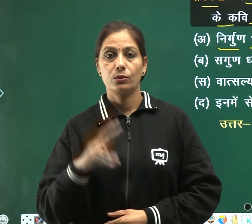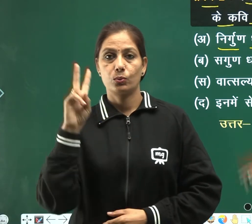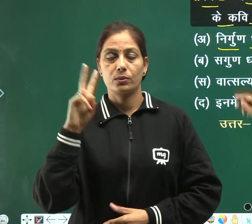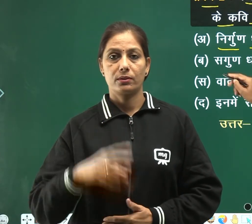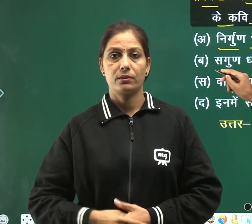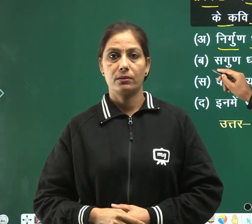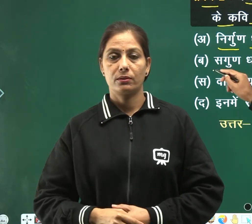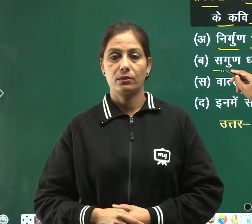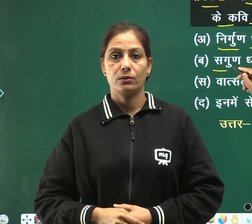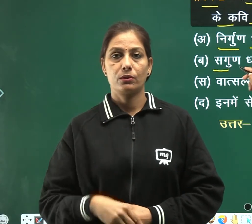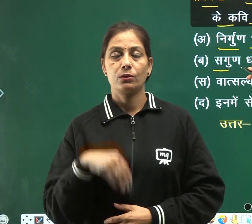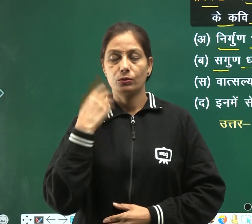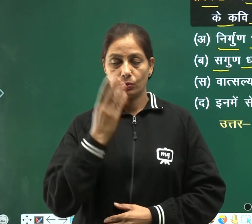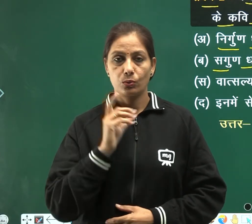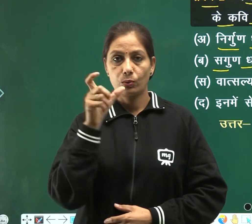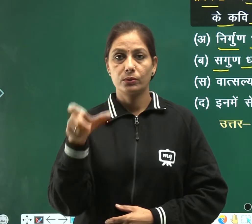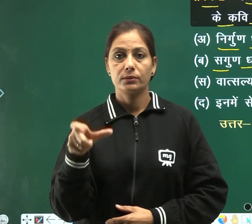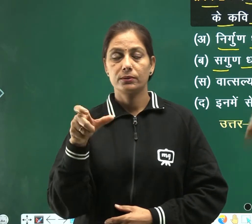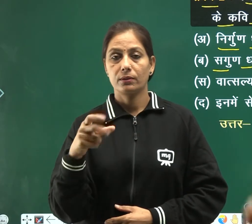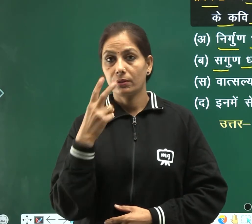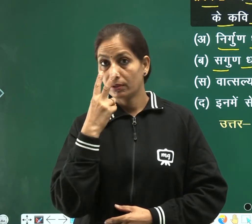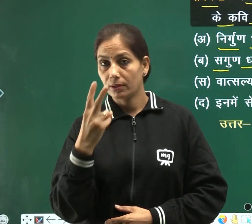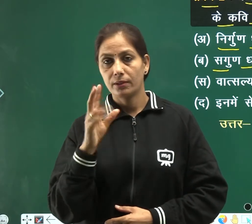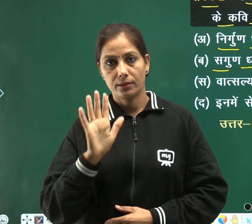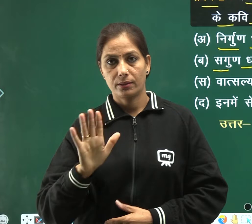दूसरा, सगुण धारा के।